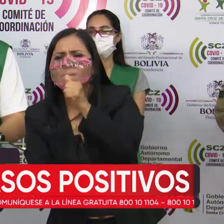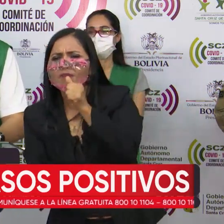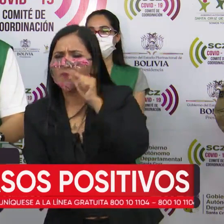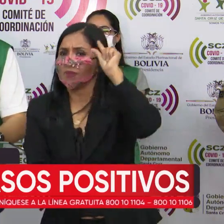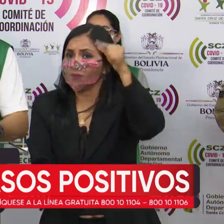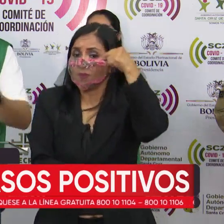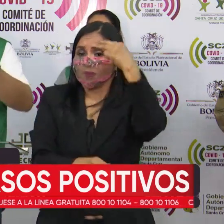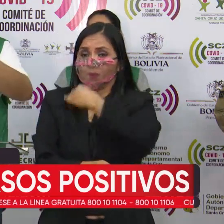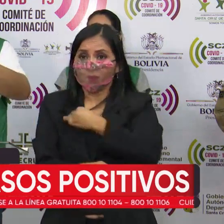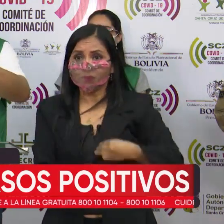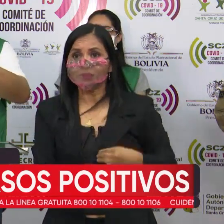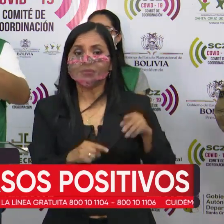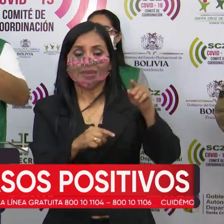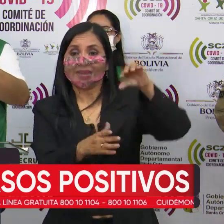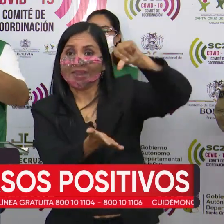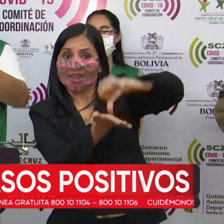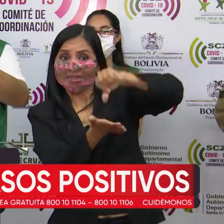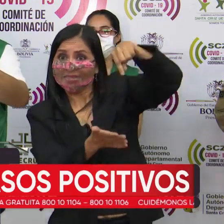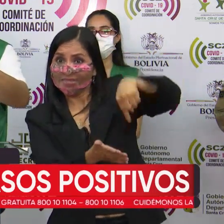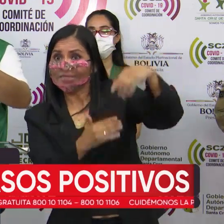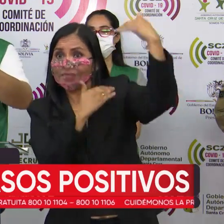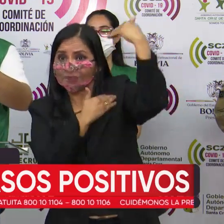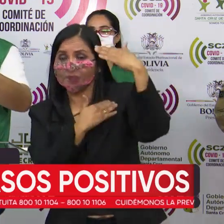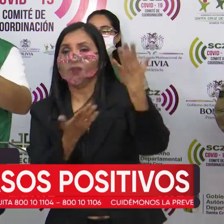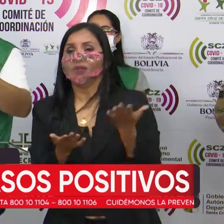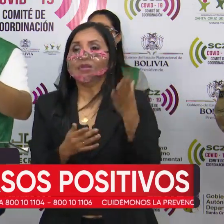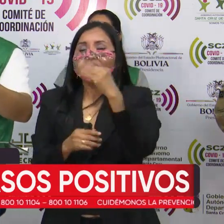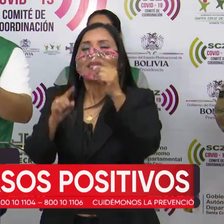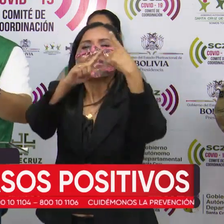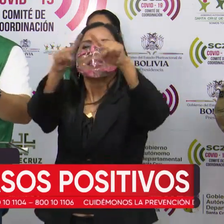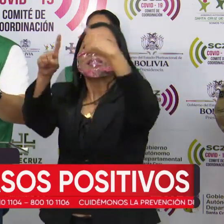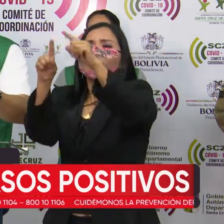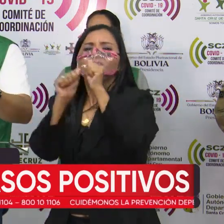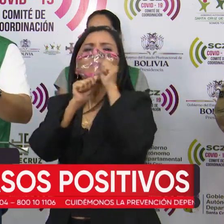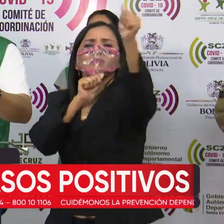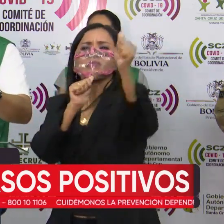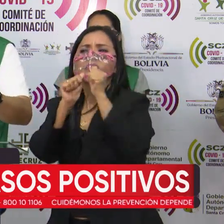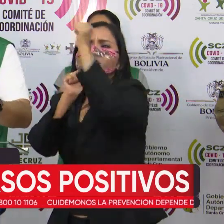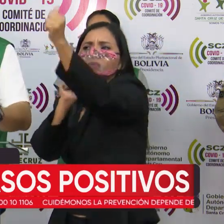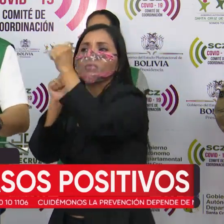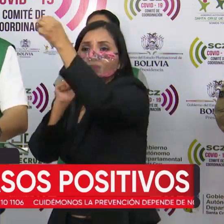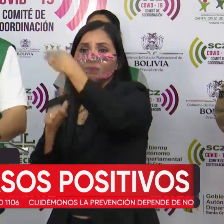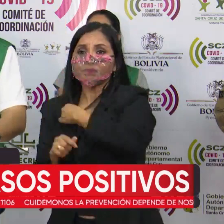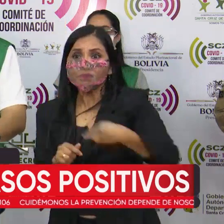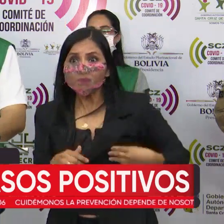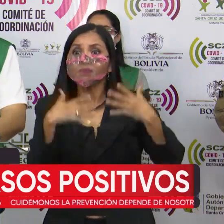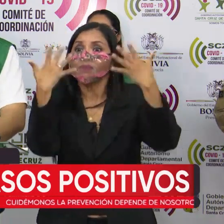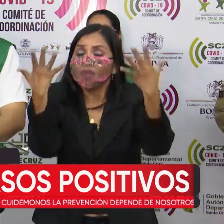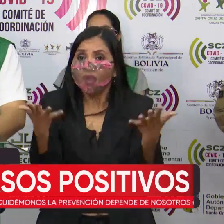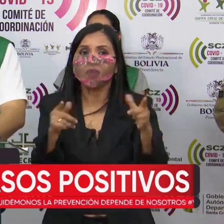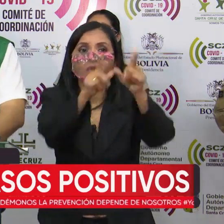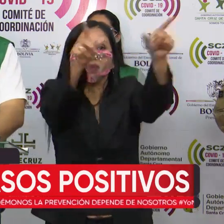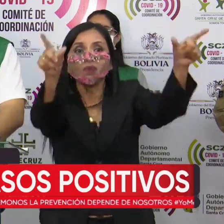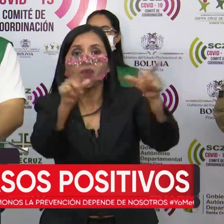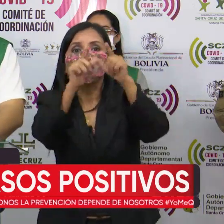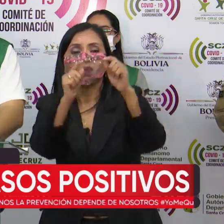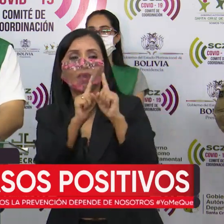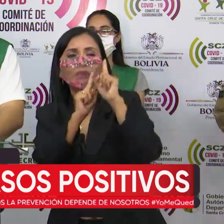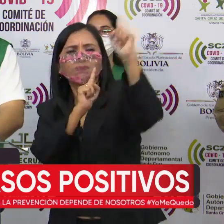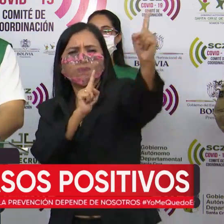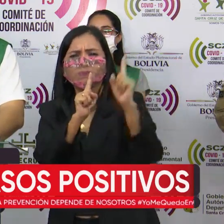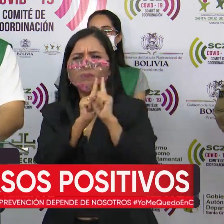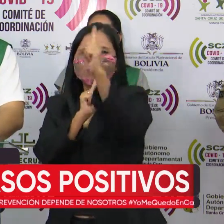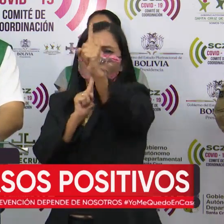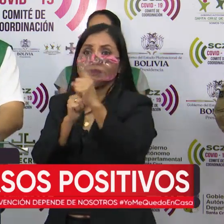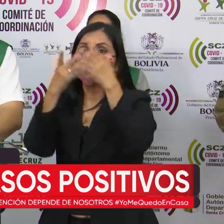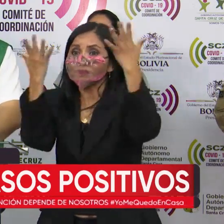el gobierno municipal local, Santa Cruz de la Sierra, y los diferentes gobiernos municipales que han establecido lugares de aislamiento